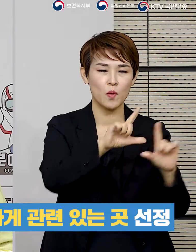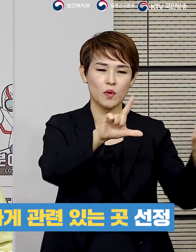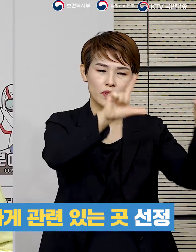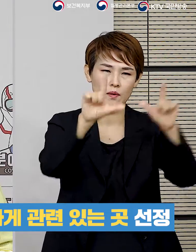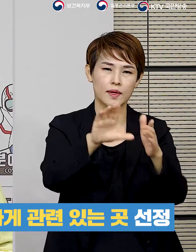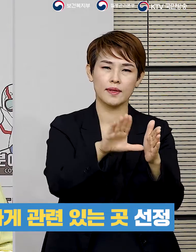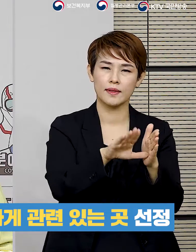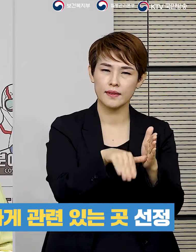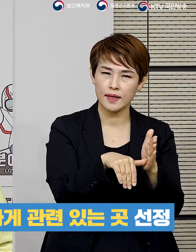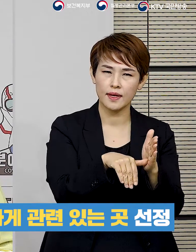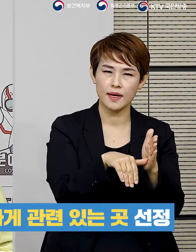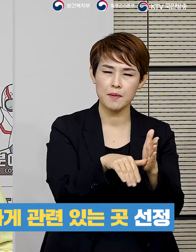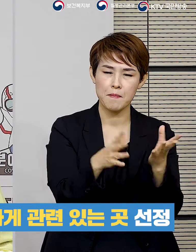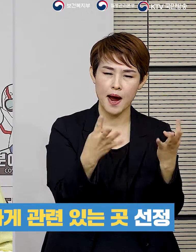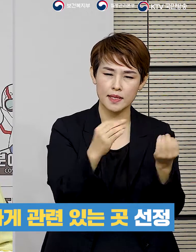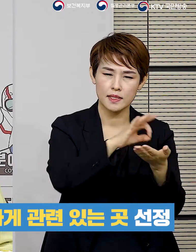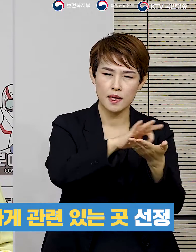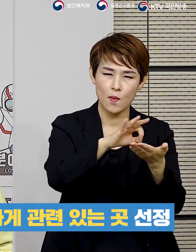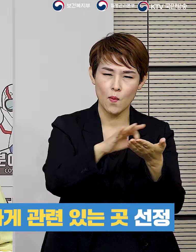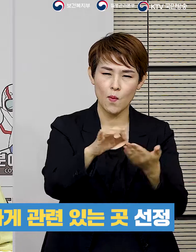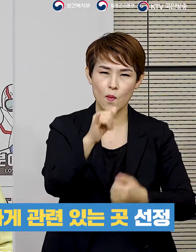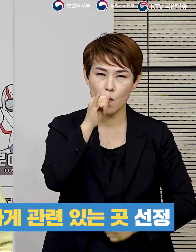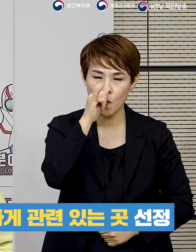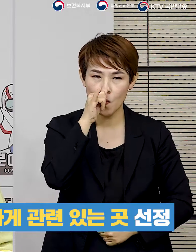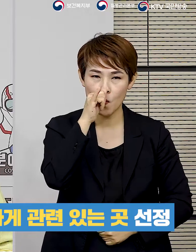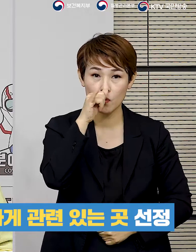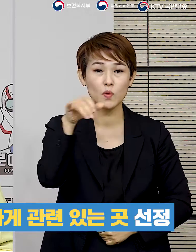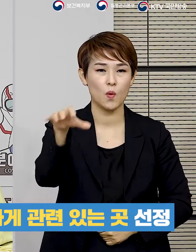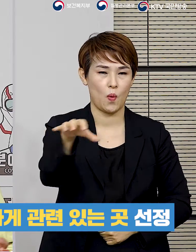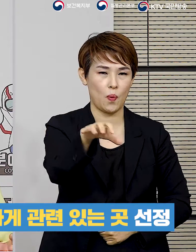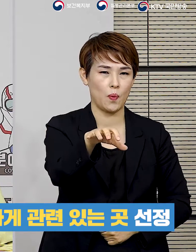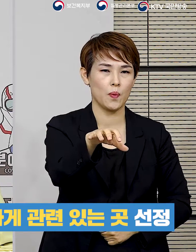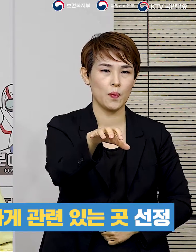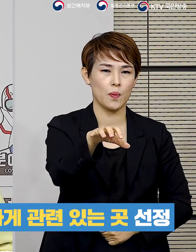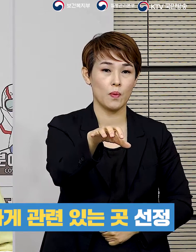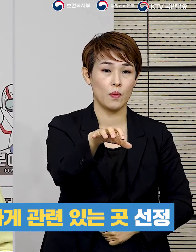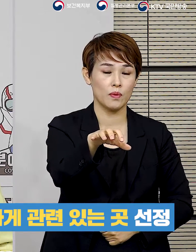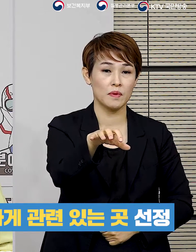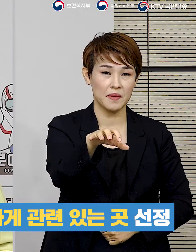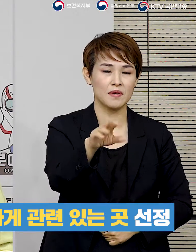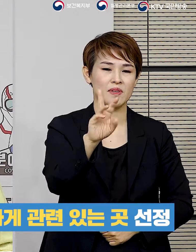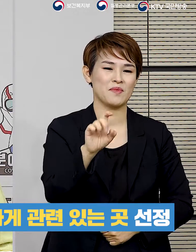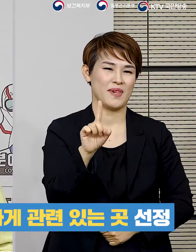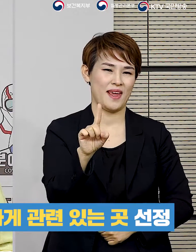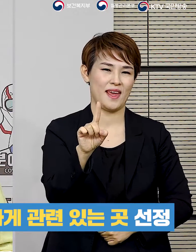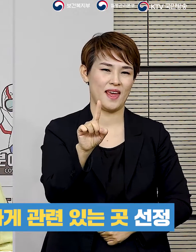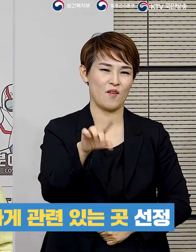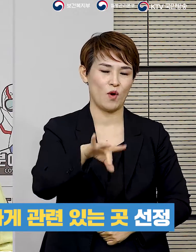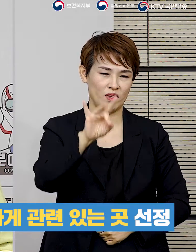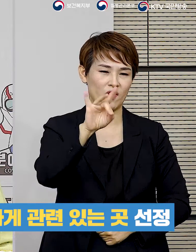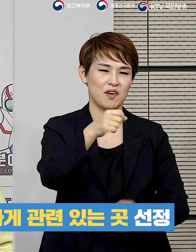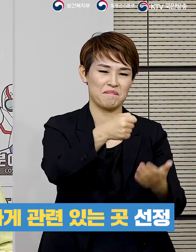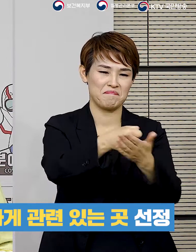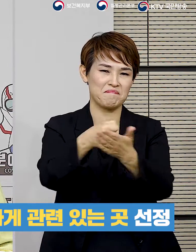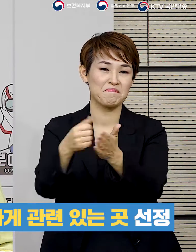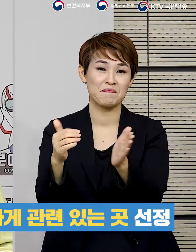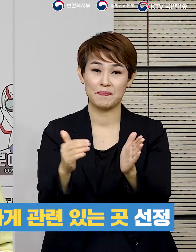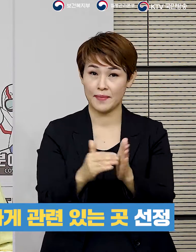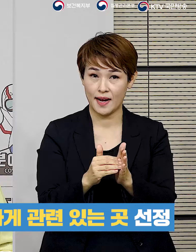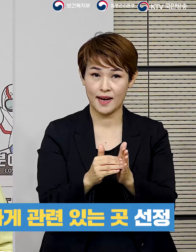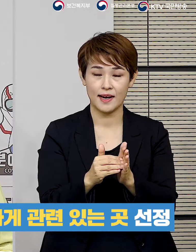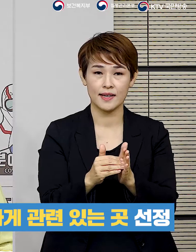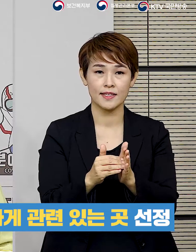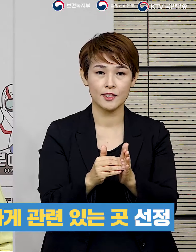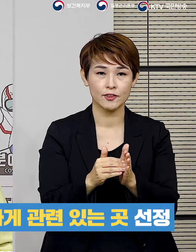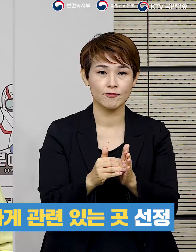보기에 일상생활에서 좀 가장 많이 이용하고 가장 일상생활에 밀접하게 관련이 있다라고 생각되는 것들을 우선